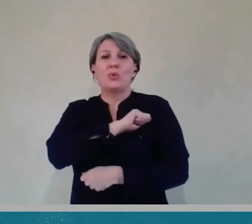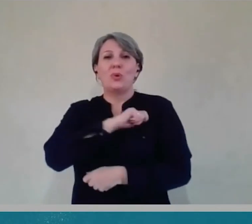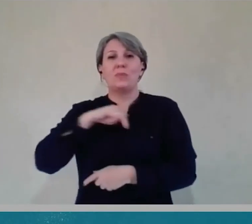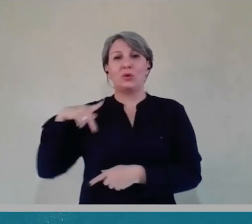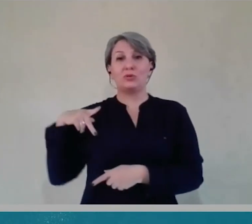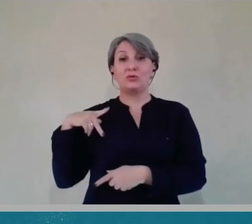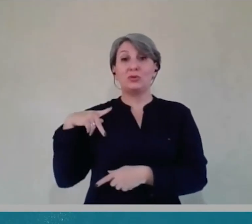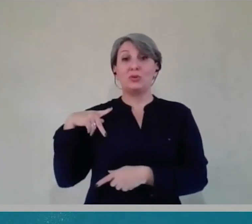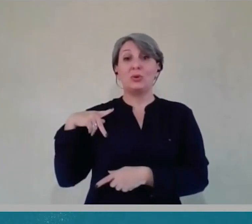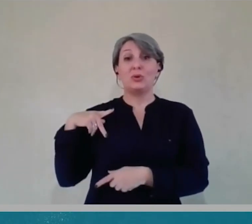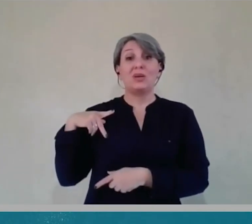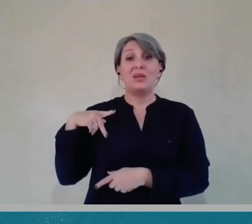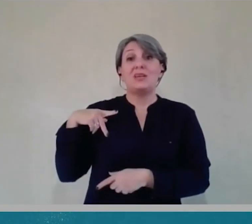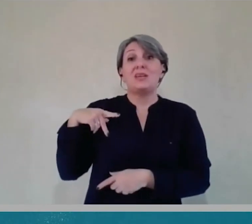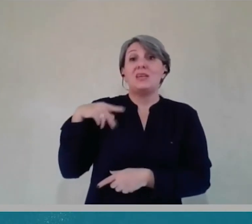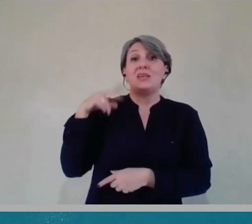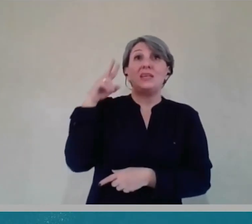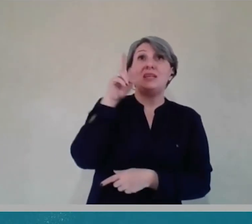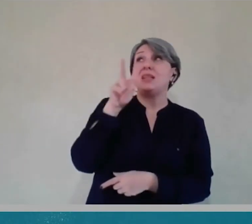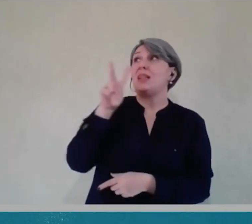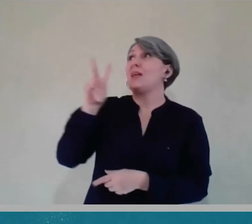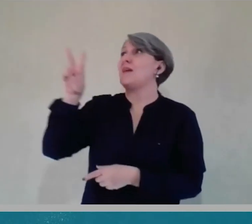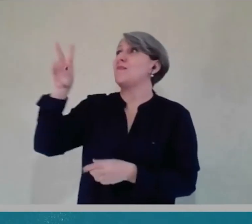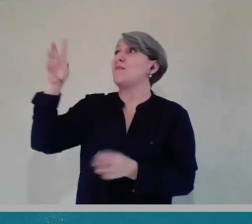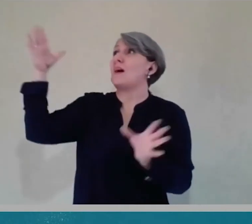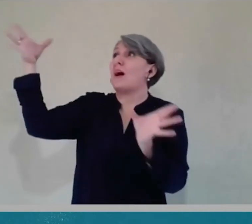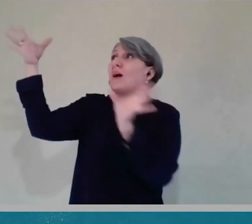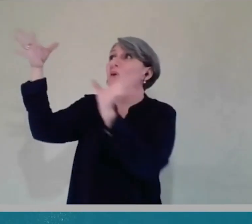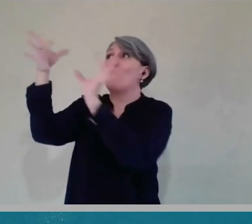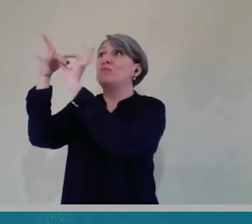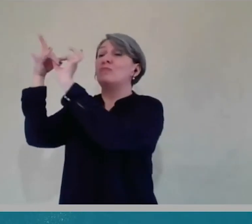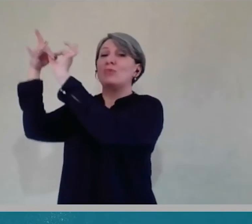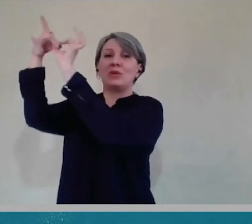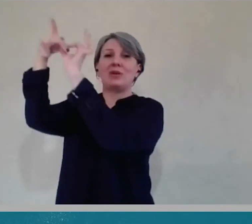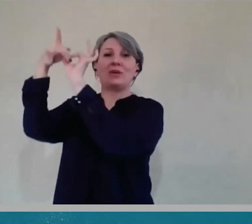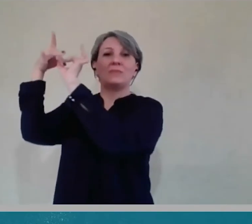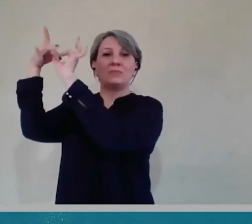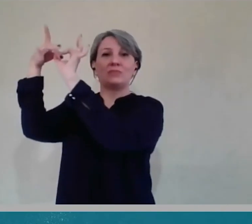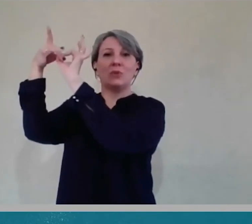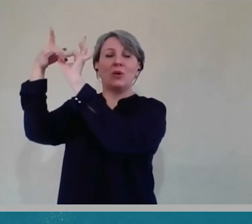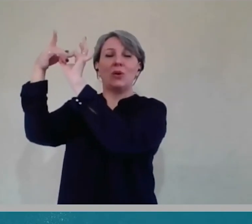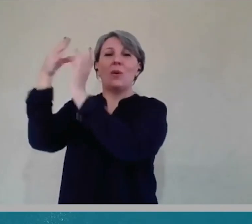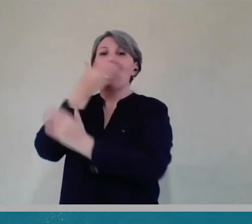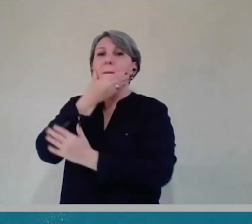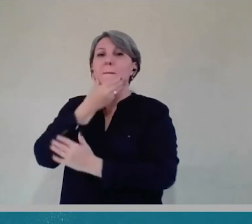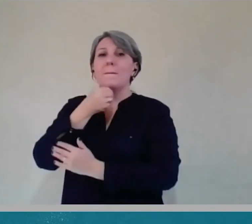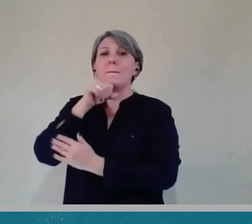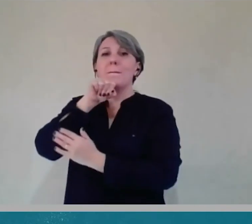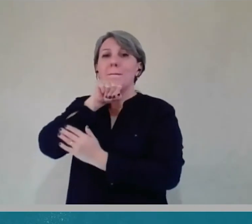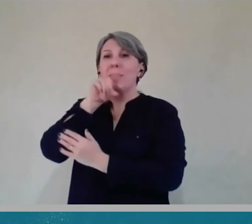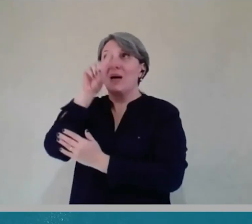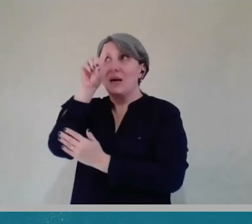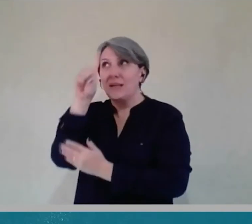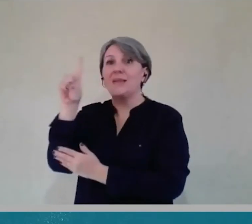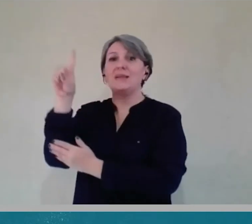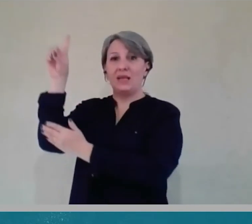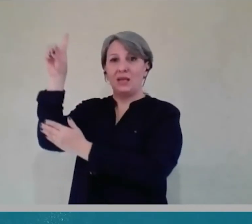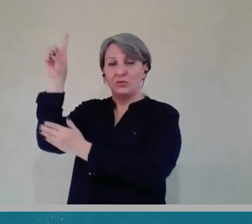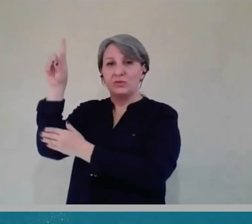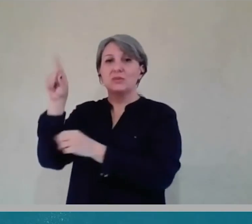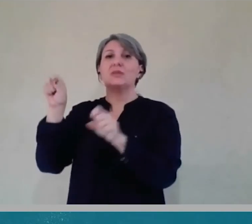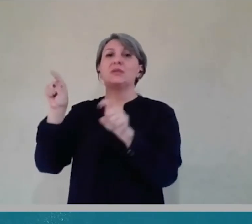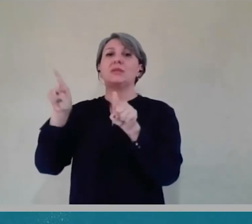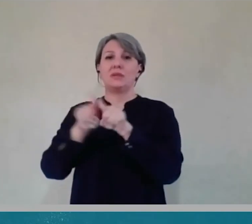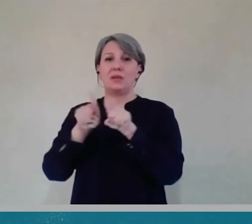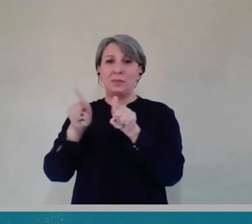Filho. E você, tendo comunhão com o Pai e o Filho vai dispensar para vocês tudo